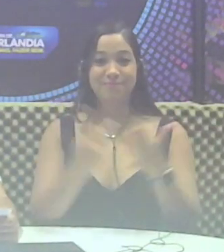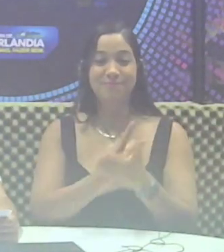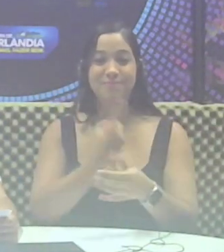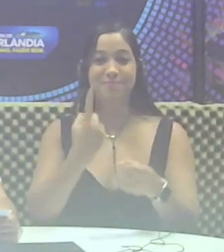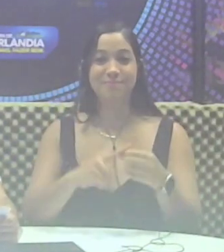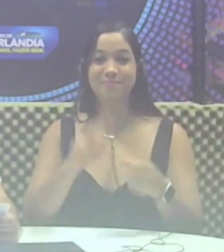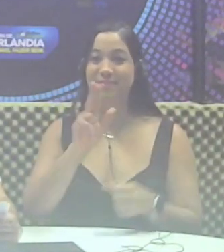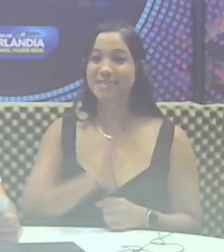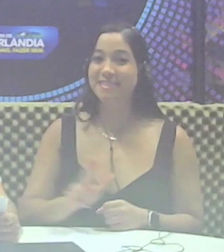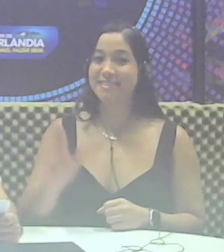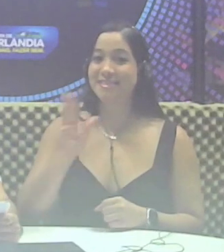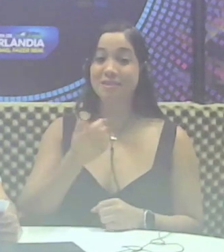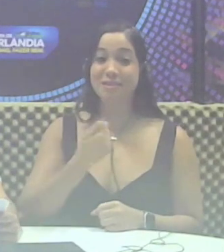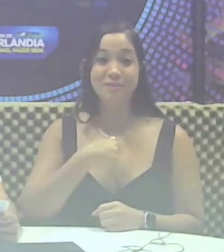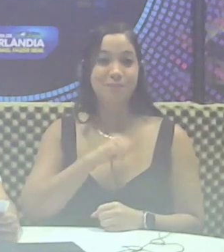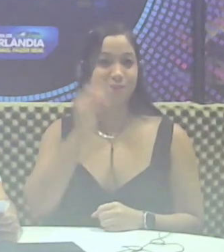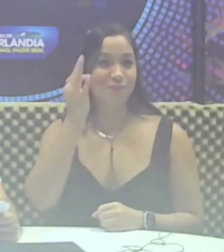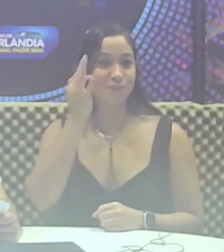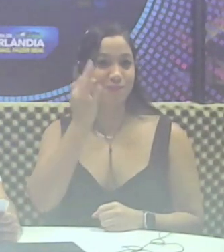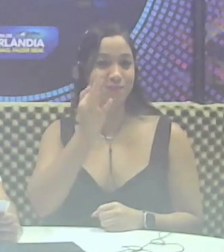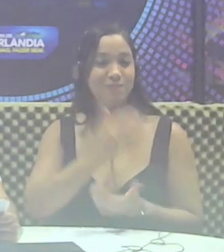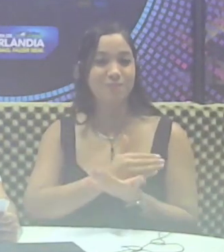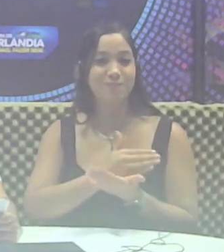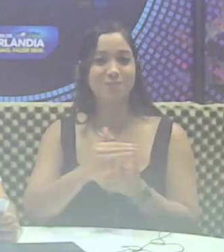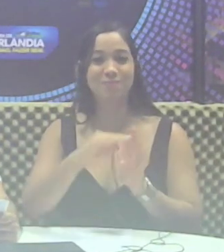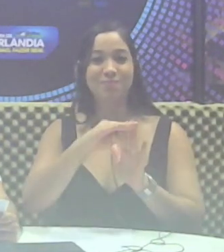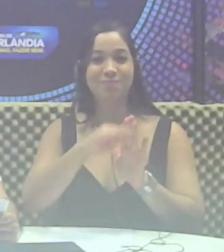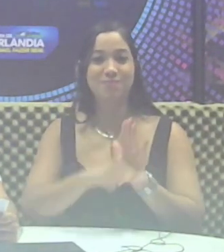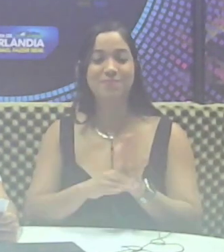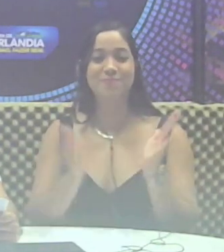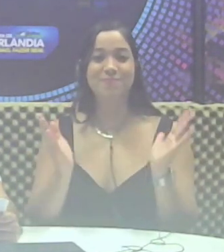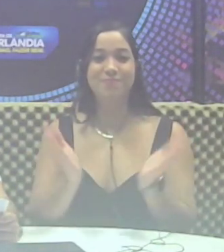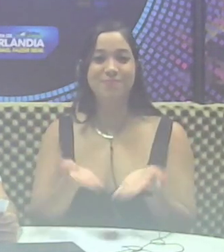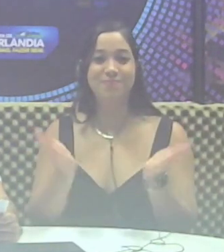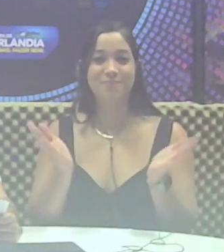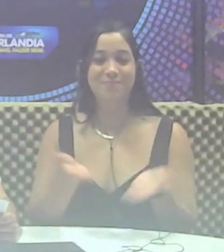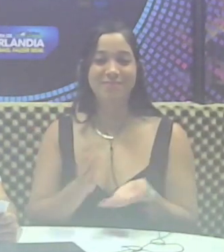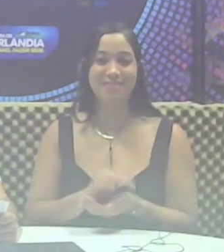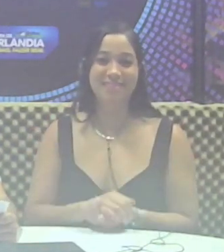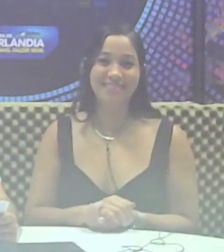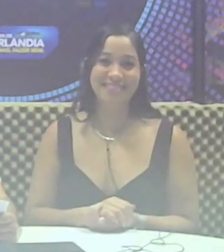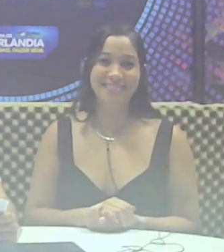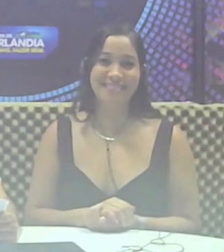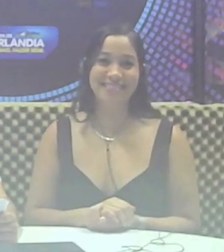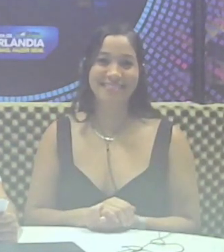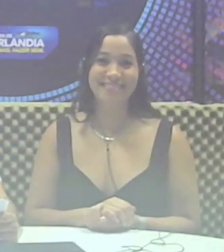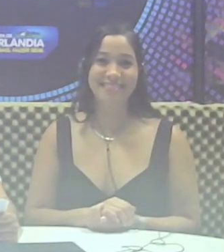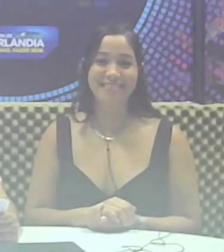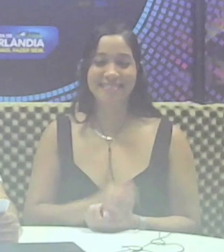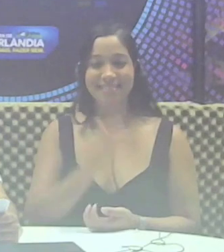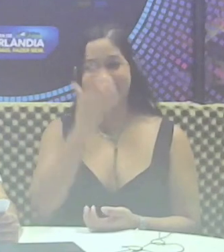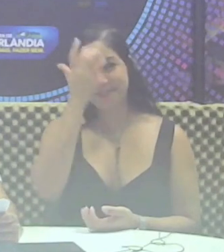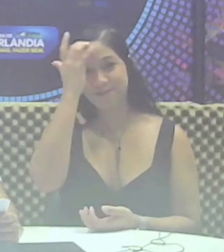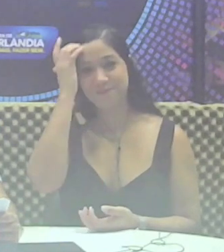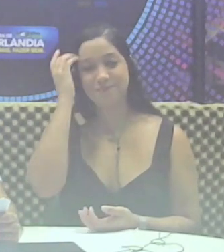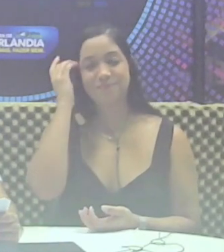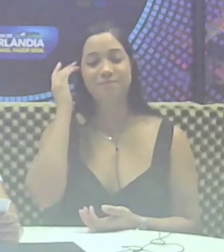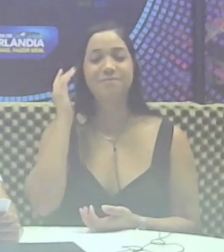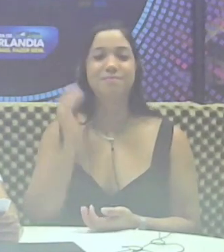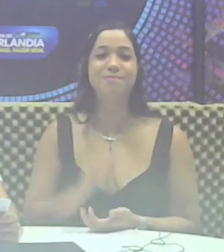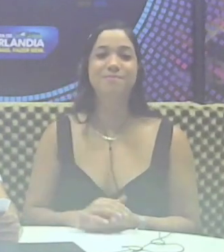fato acontece em Uberlândia. Eu sou o Fernando Cássio e começamos com os destaques da edição de hoje.